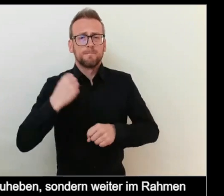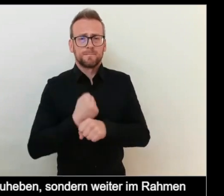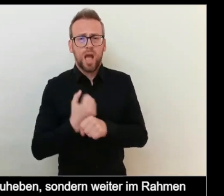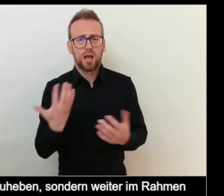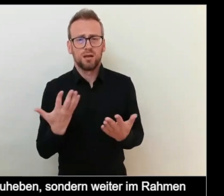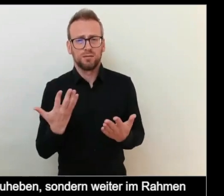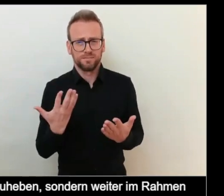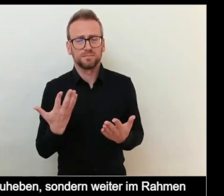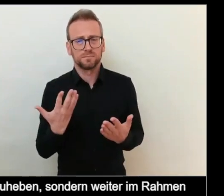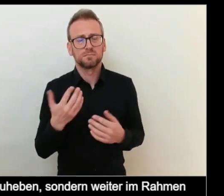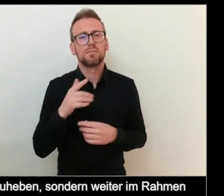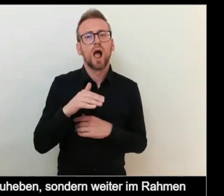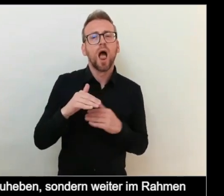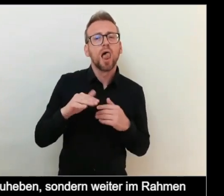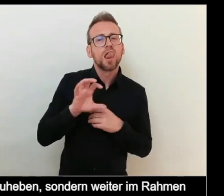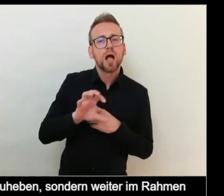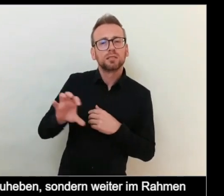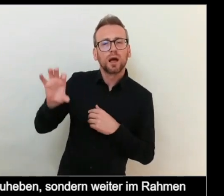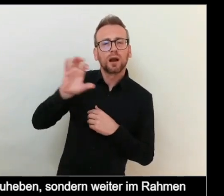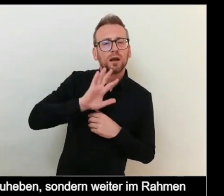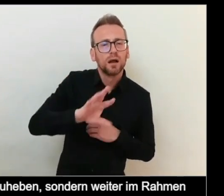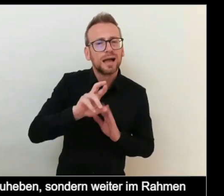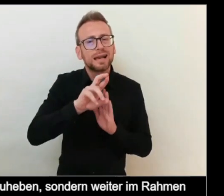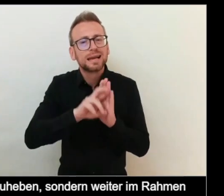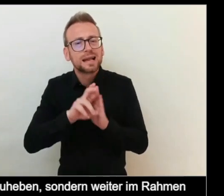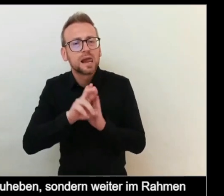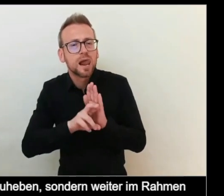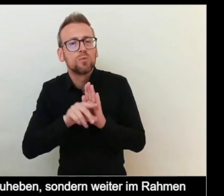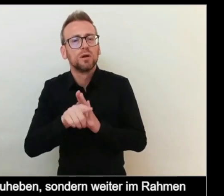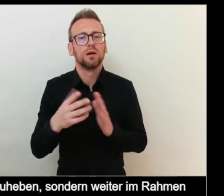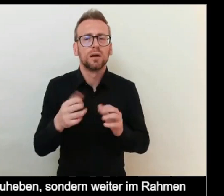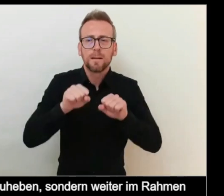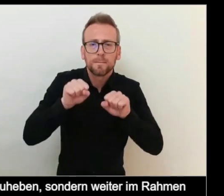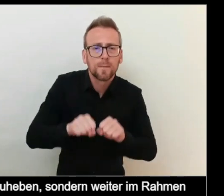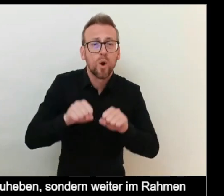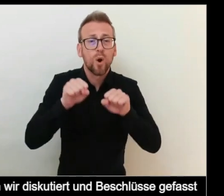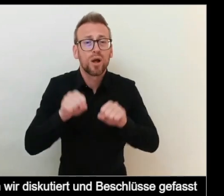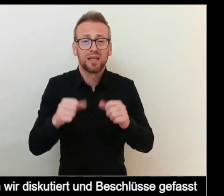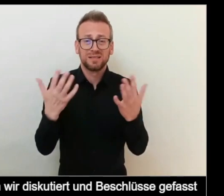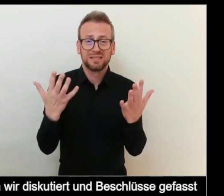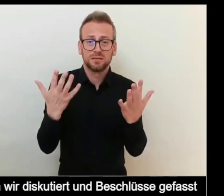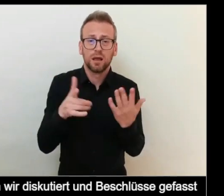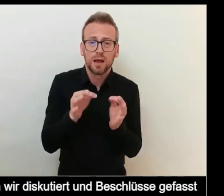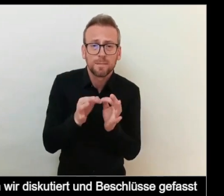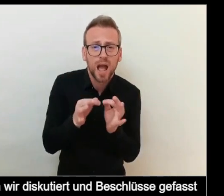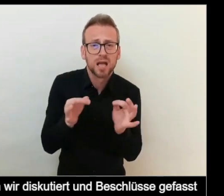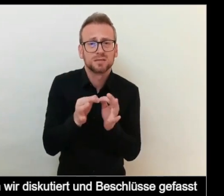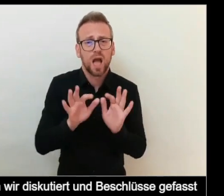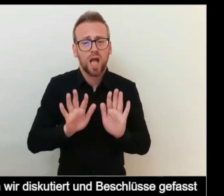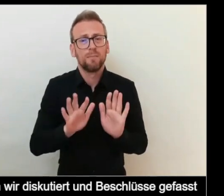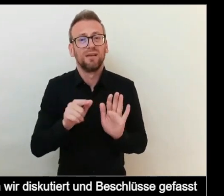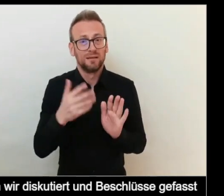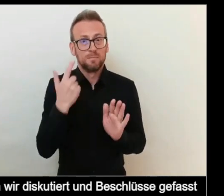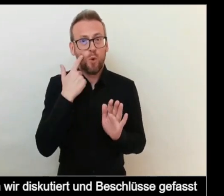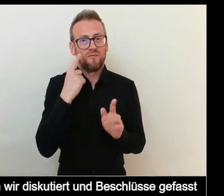intensiv diskutiert, ob es dabei bleibt oder nicht. Hört man unterschiedliche Äußerungen vom Bundesgesundheitsminister. Also alles irgendwie